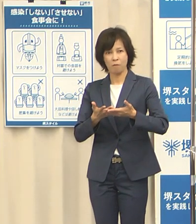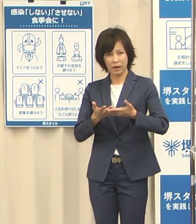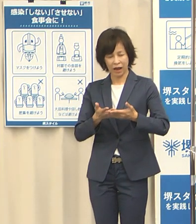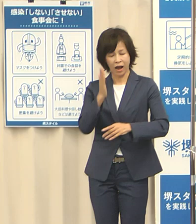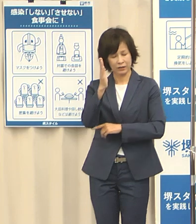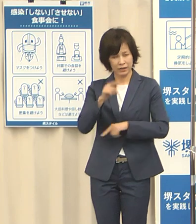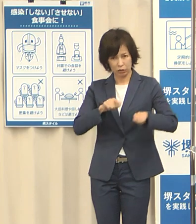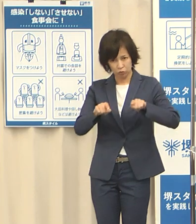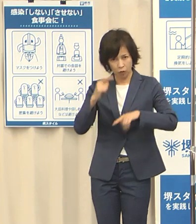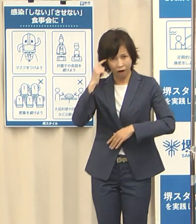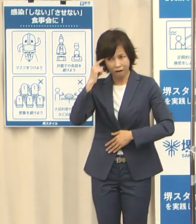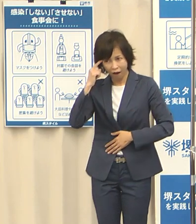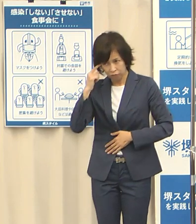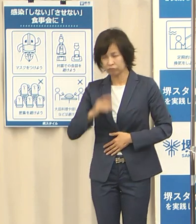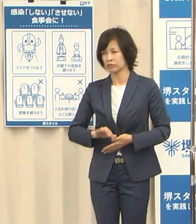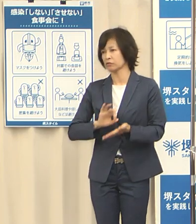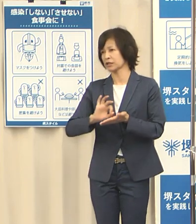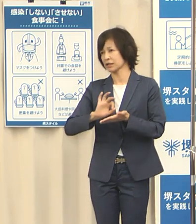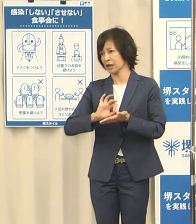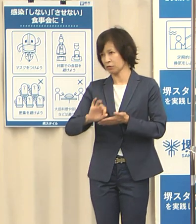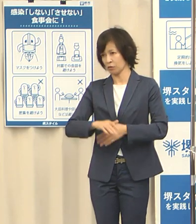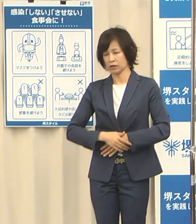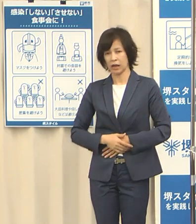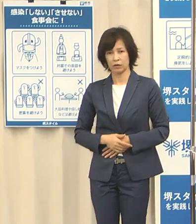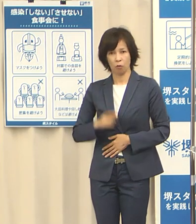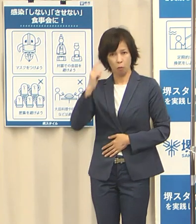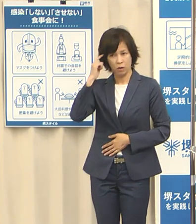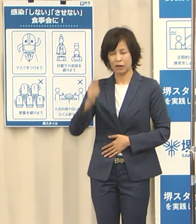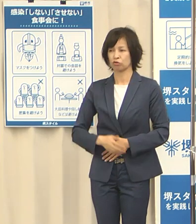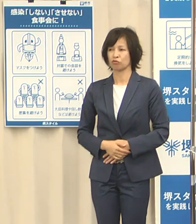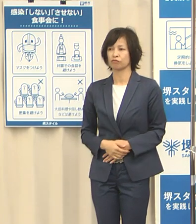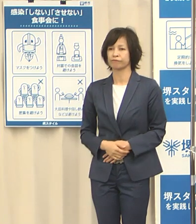りということで活用してもらいたいと考えています。